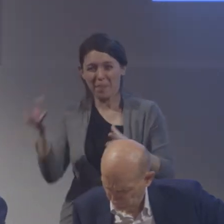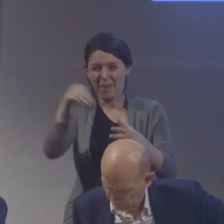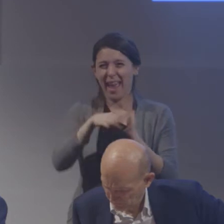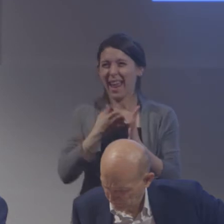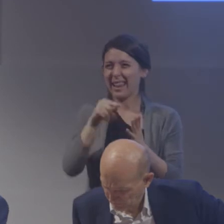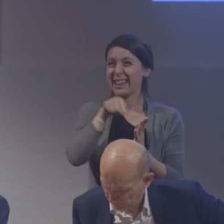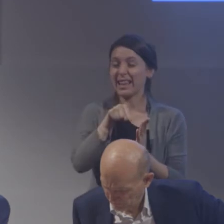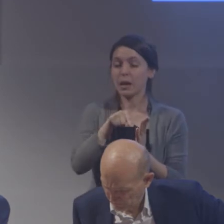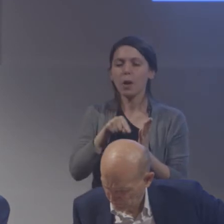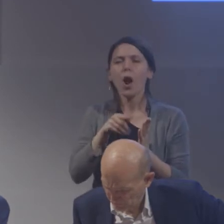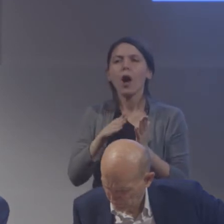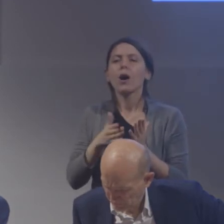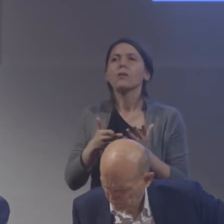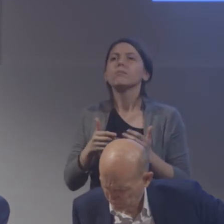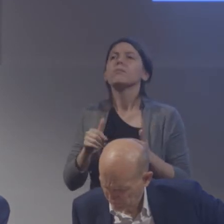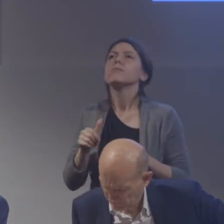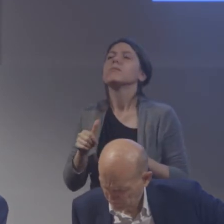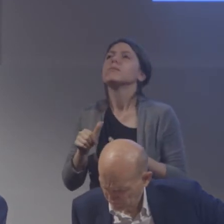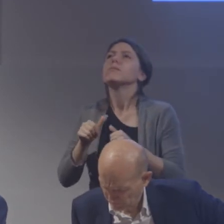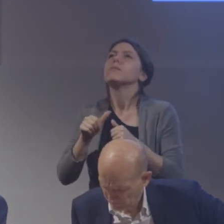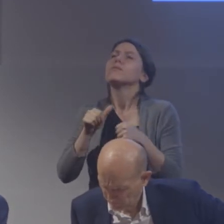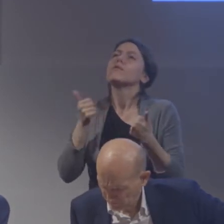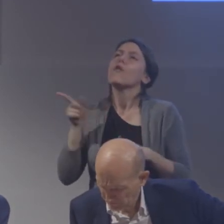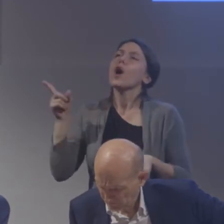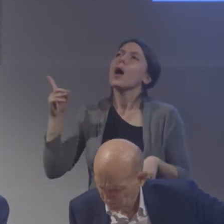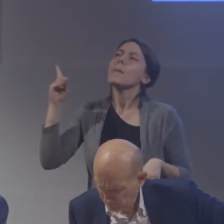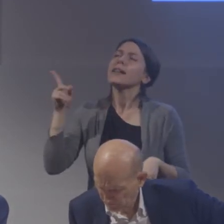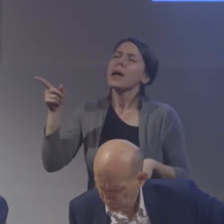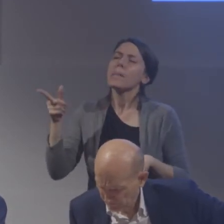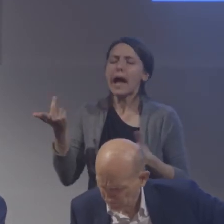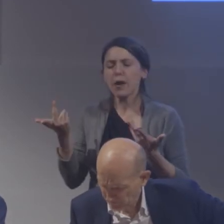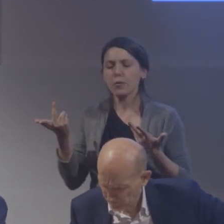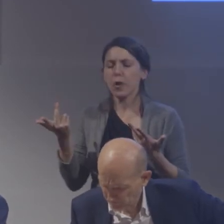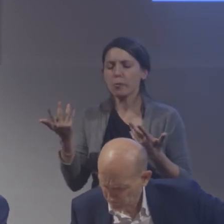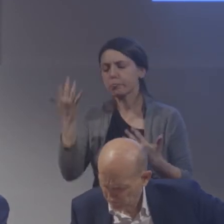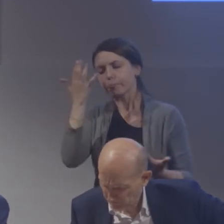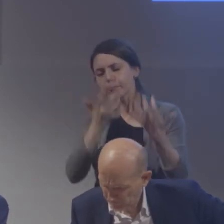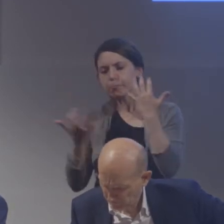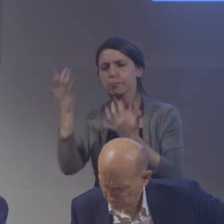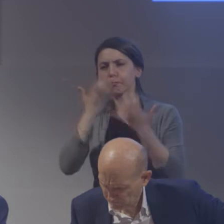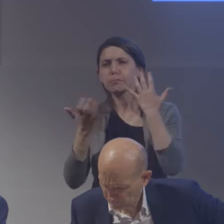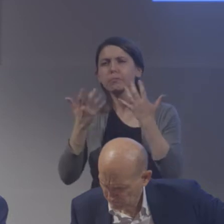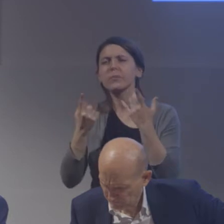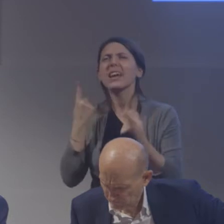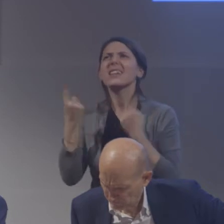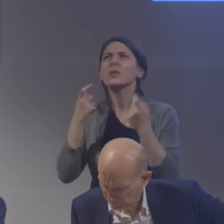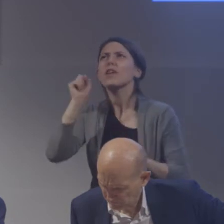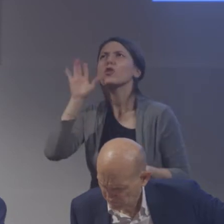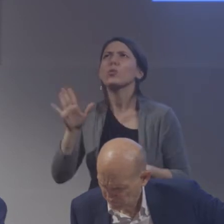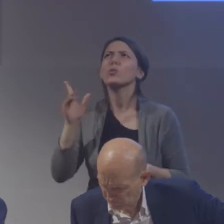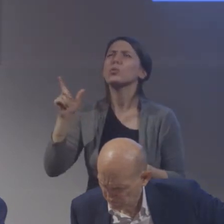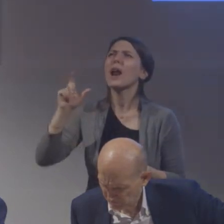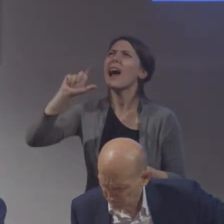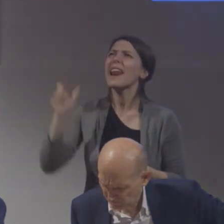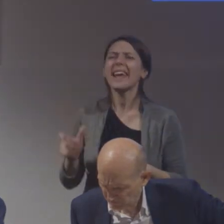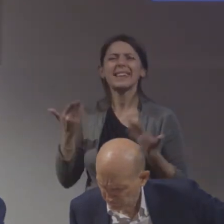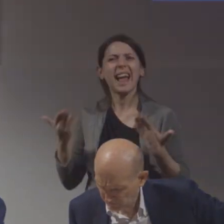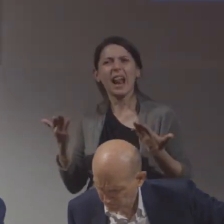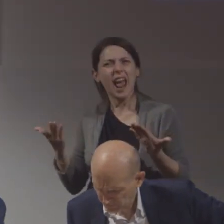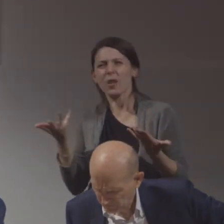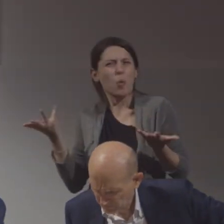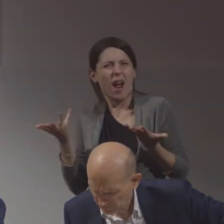provando a fare un bilancio abbastanza amaro delle condizioni culturali attuali del nostro